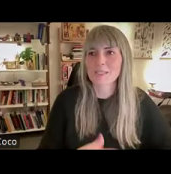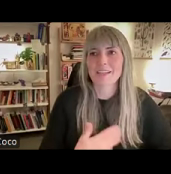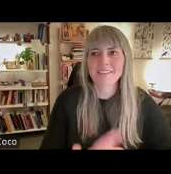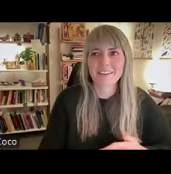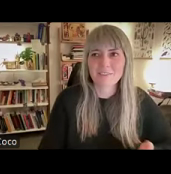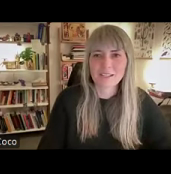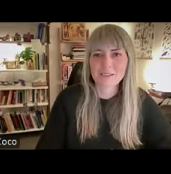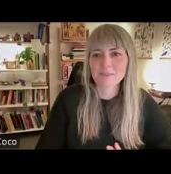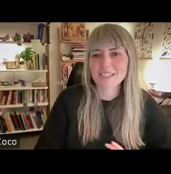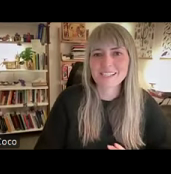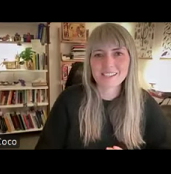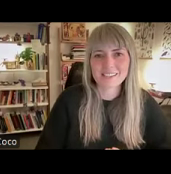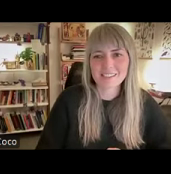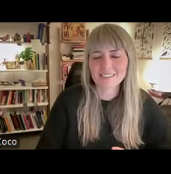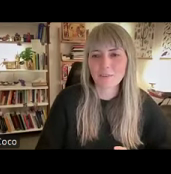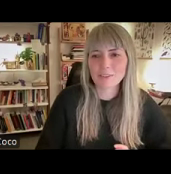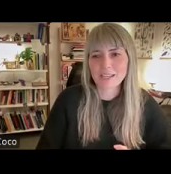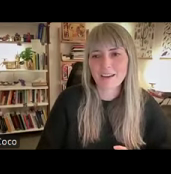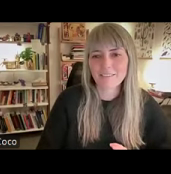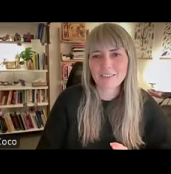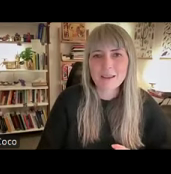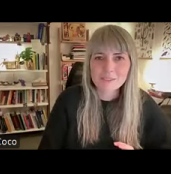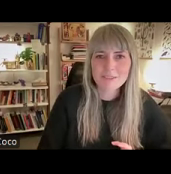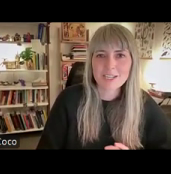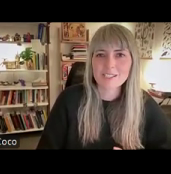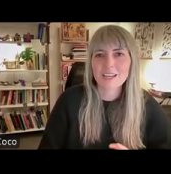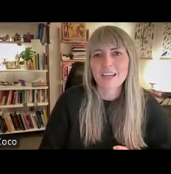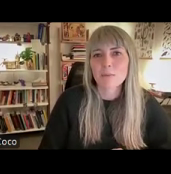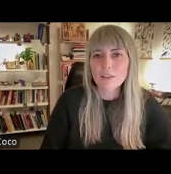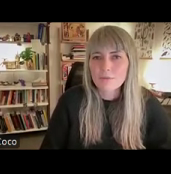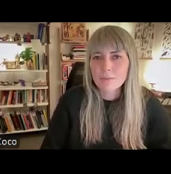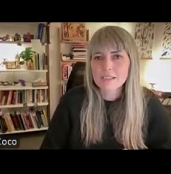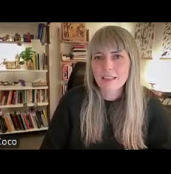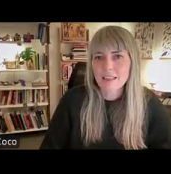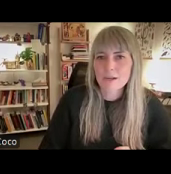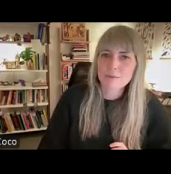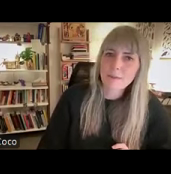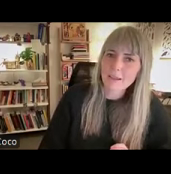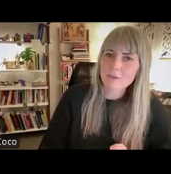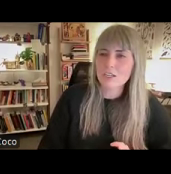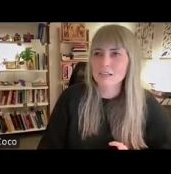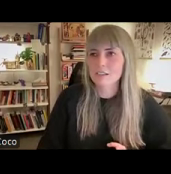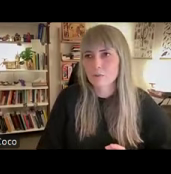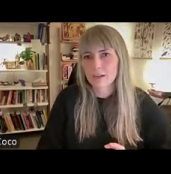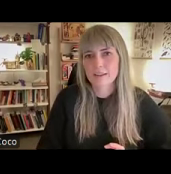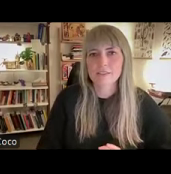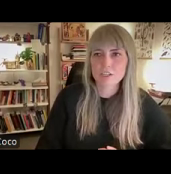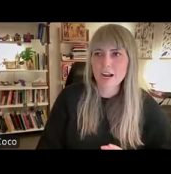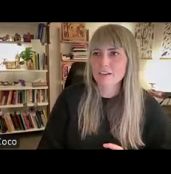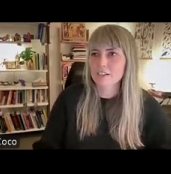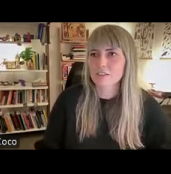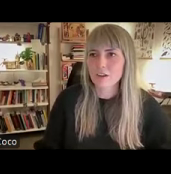se entiende, ¿verdad? Pero para los enfoques de comparar grupos y funcionar estadísticas ayuda a poder tener los nombres de las máquinas, pero